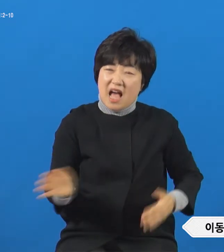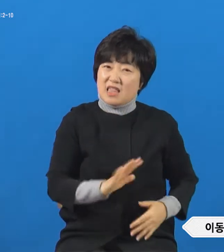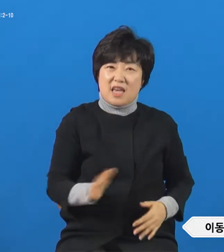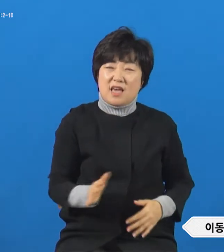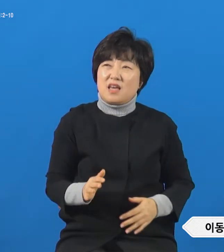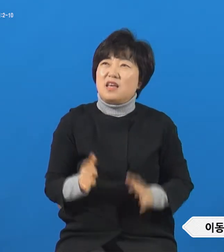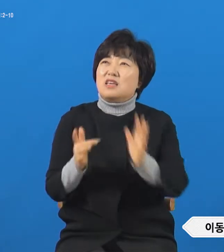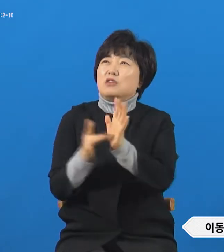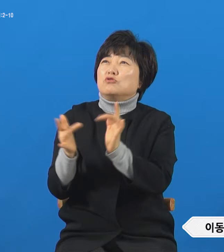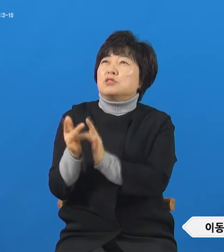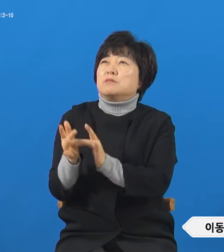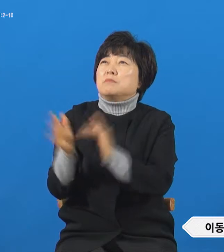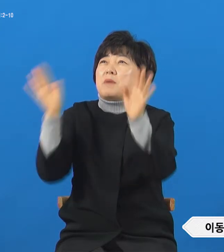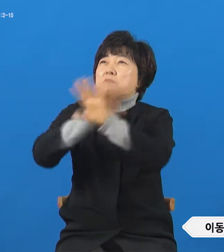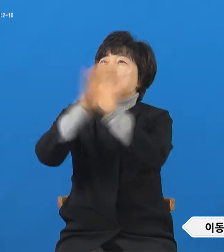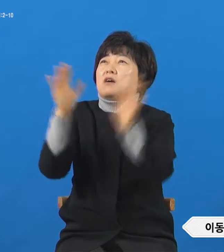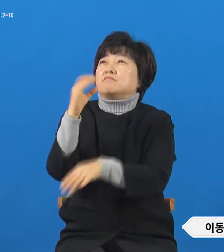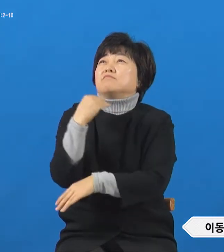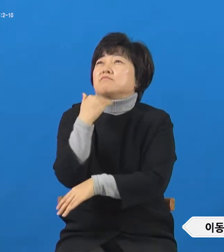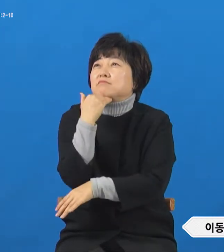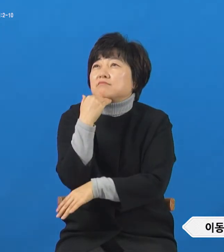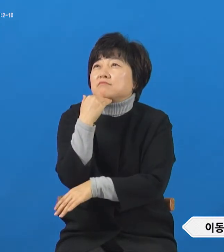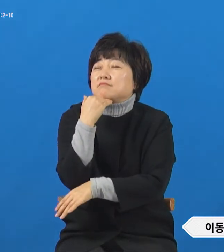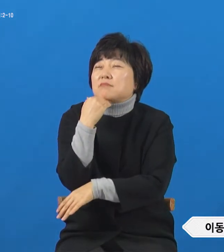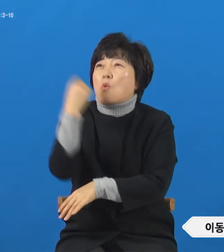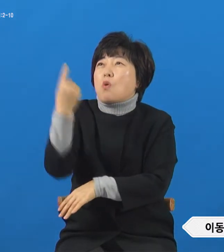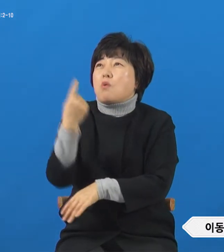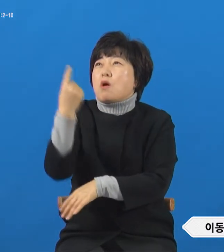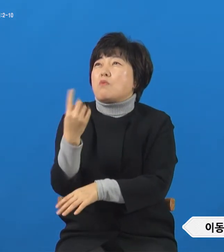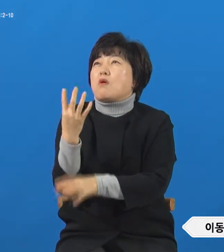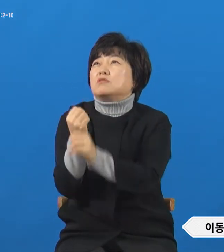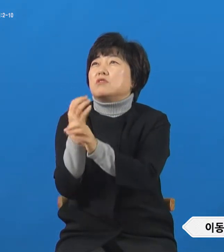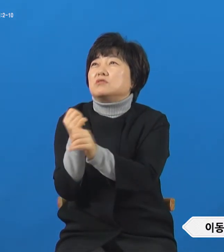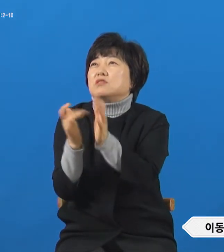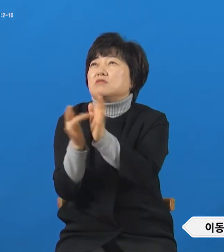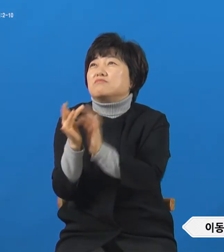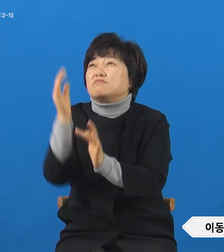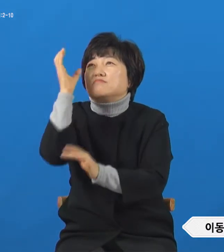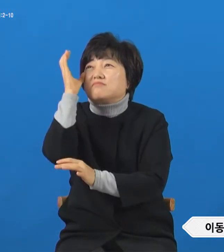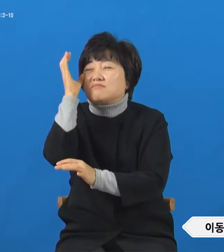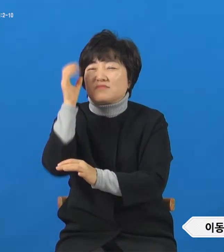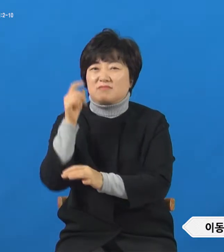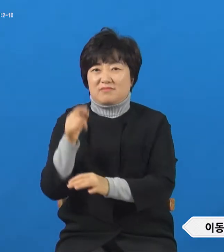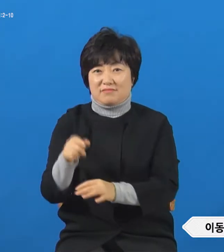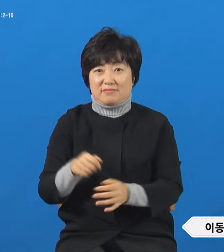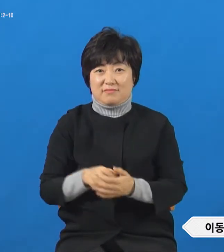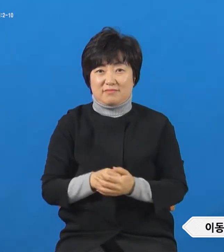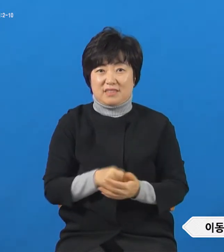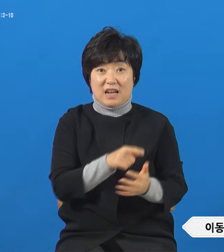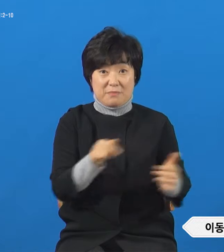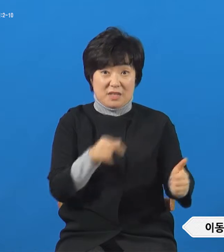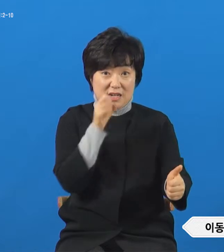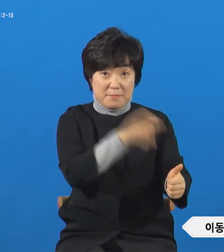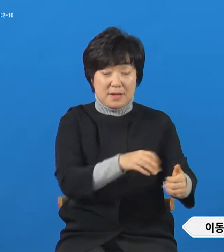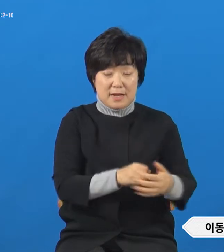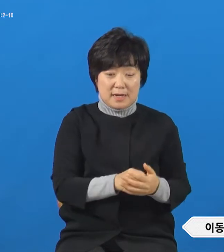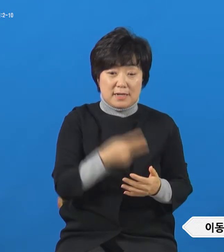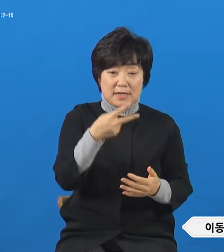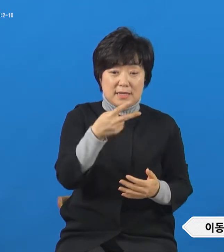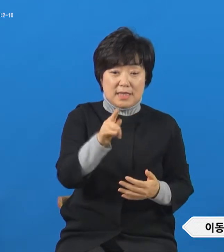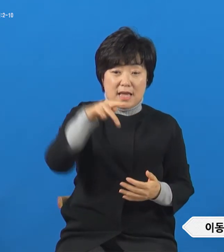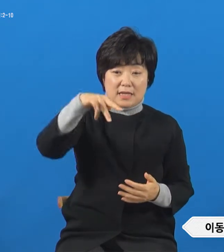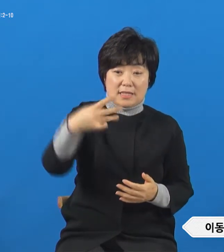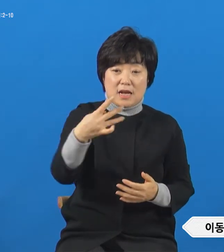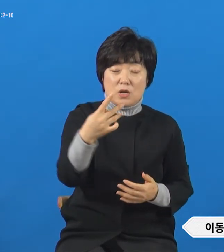예수님 기다린다고. 바울은 데살로니가에 보내는 편지를 통해서 이런 사람들에게 뭐라고 말합니까? 데살로니가 후서